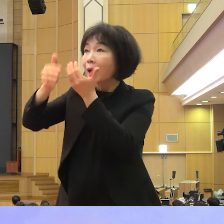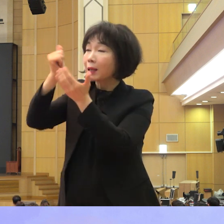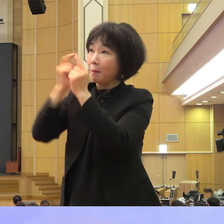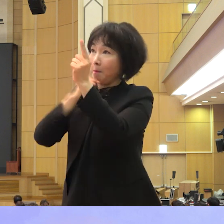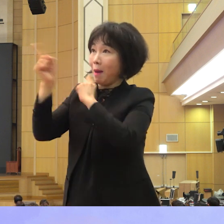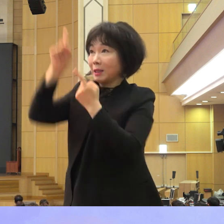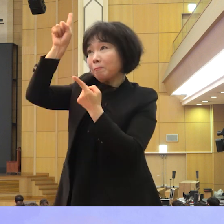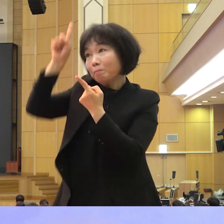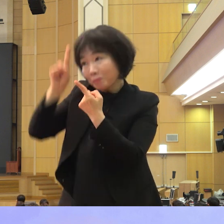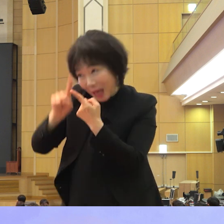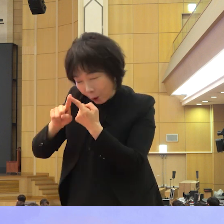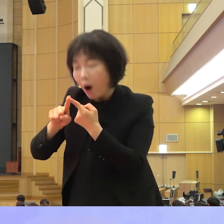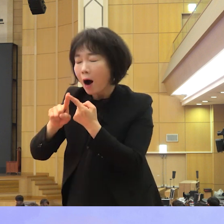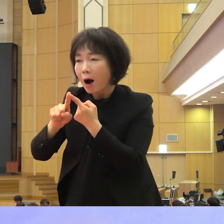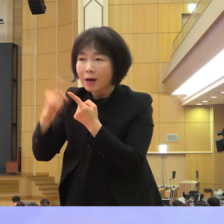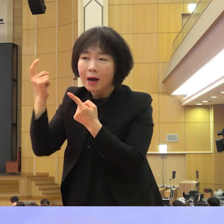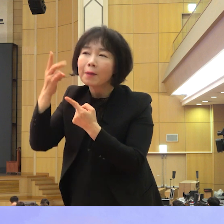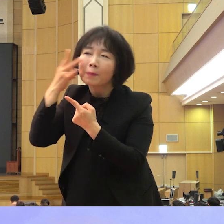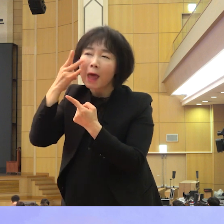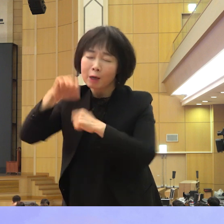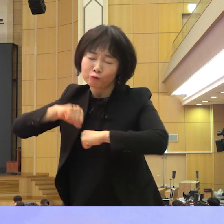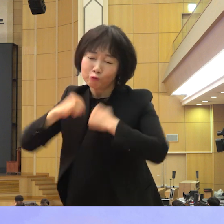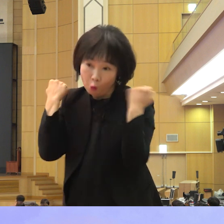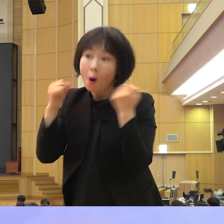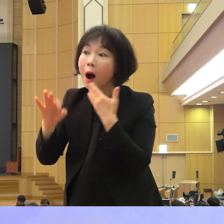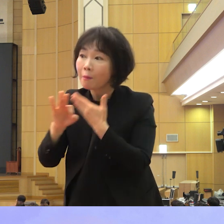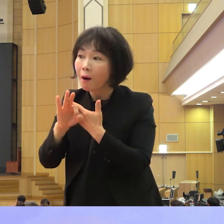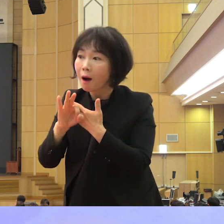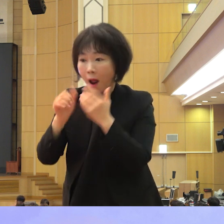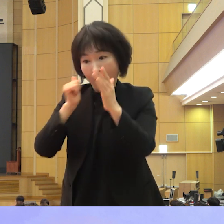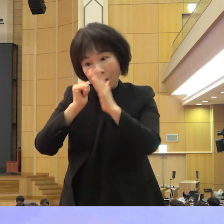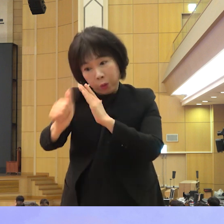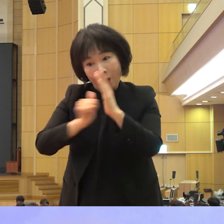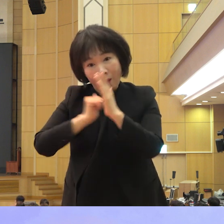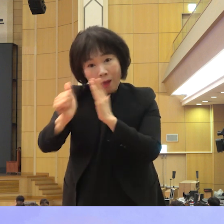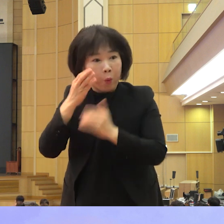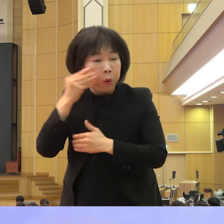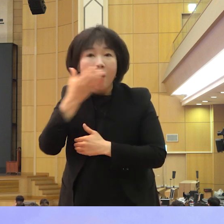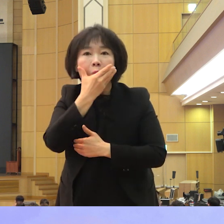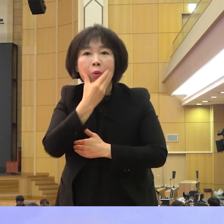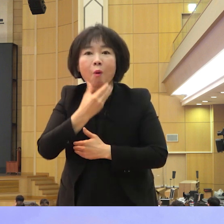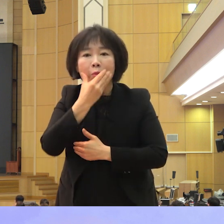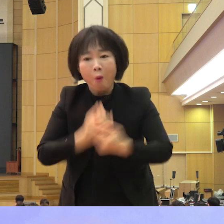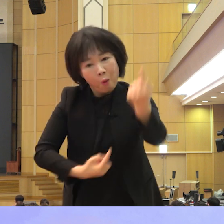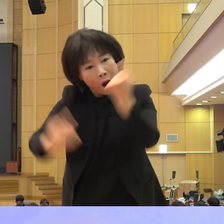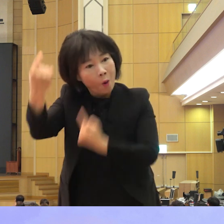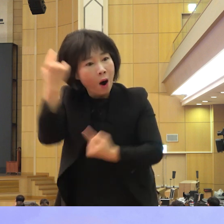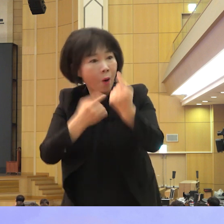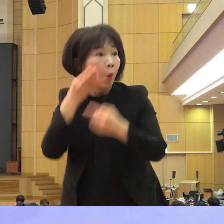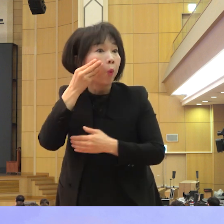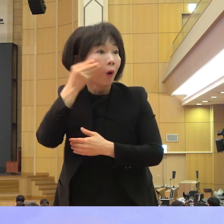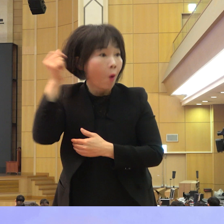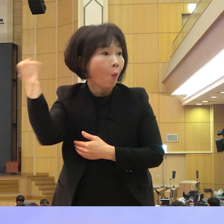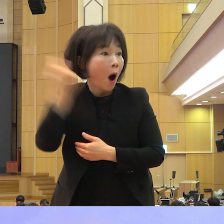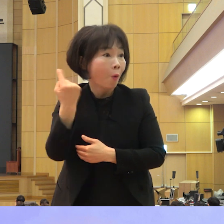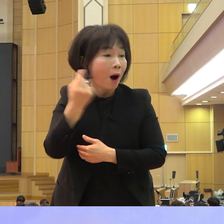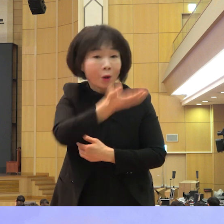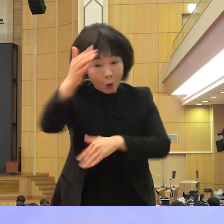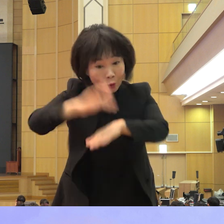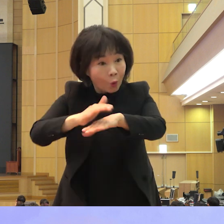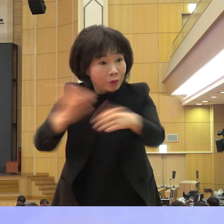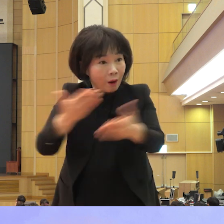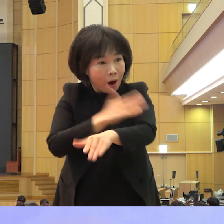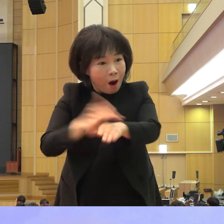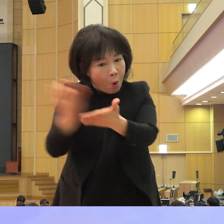말씀대로 순종하면 나가도 복을 받고 들어와도 복을 받고 내 손으로 하는